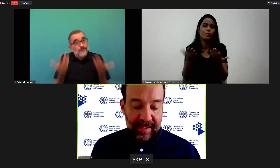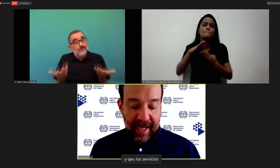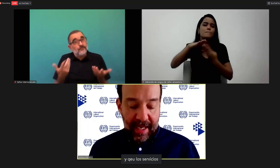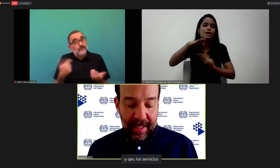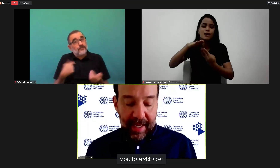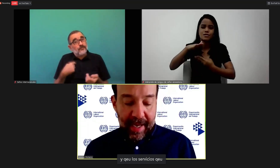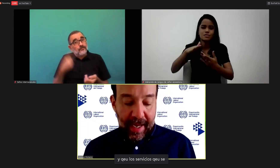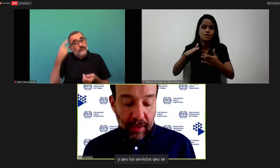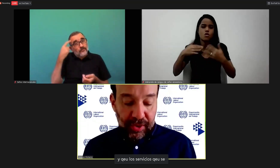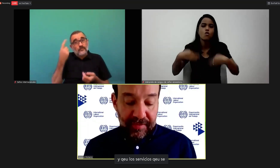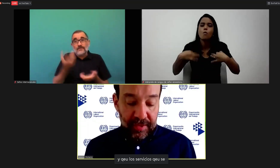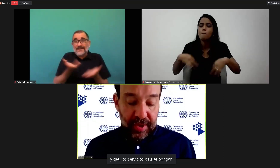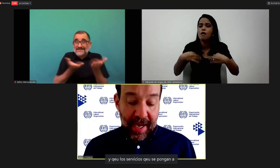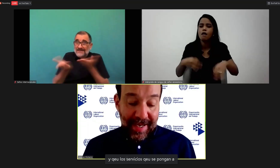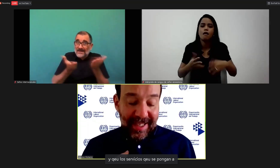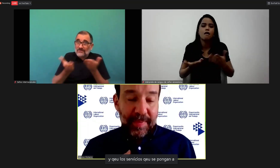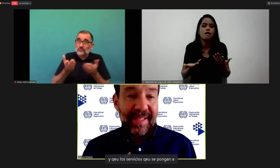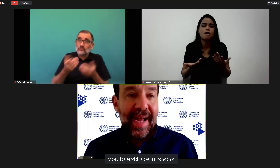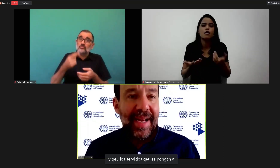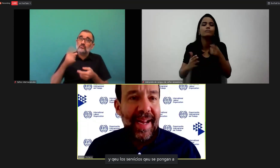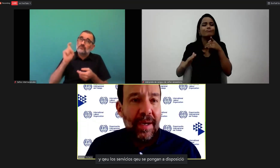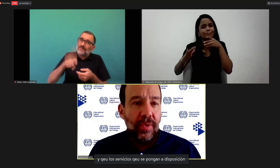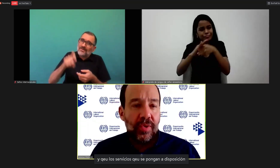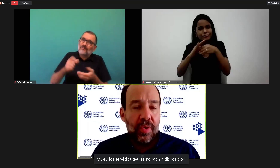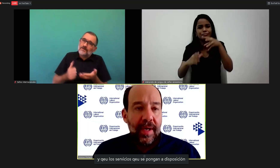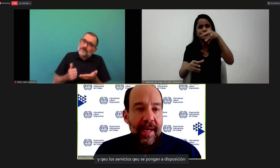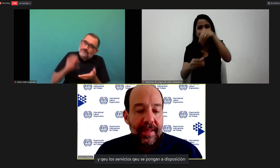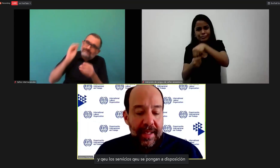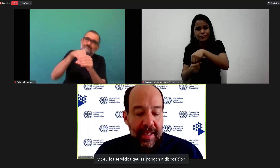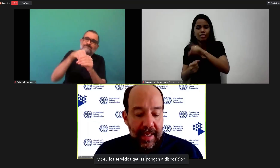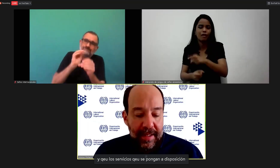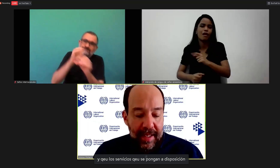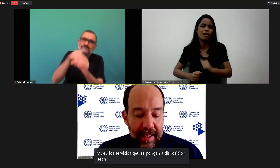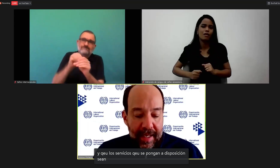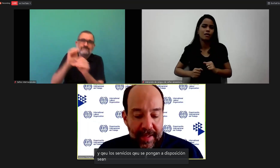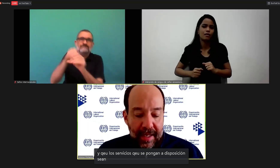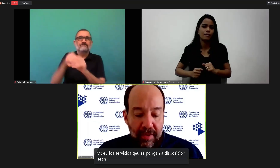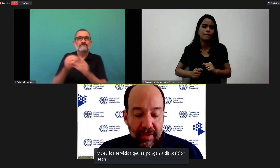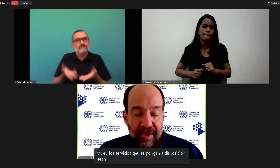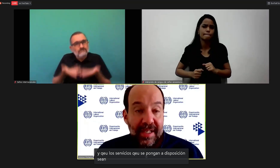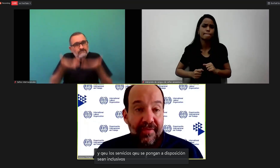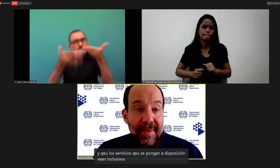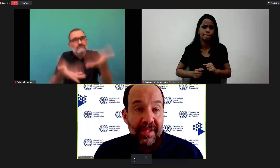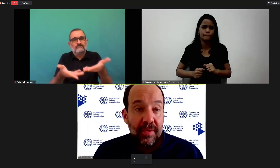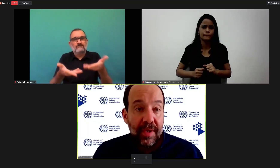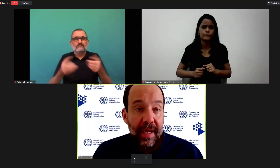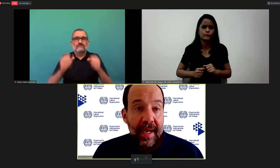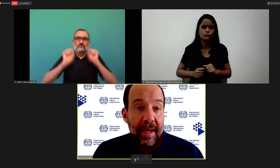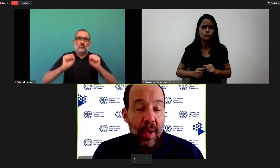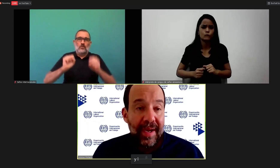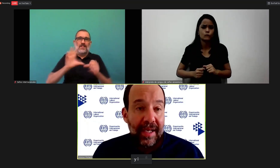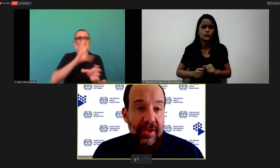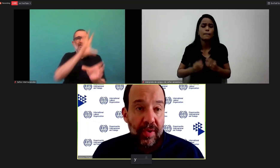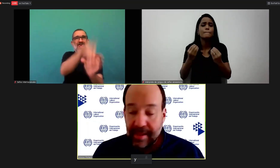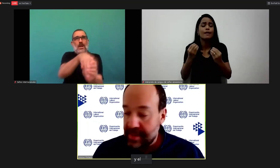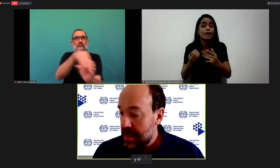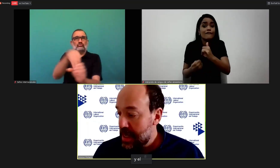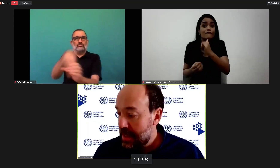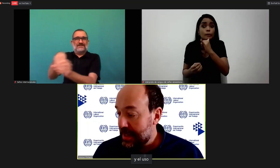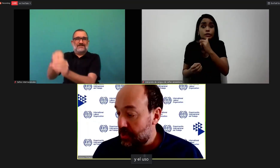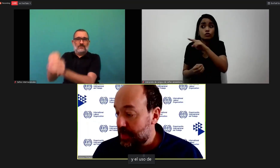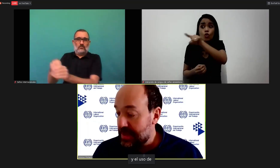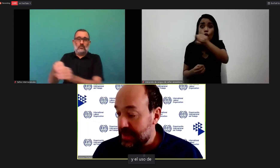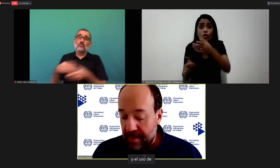disposición sean inclusivos, y en especial el uso de tecnologías de información y